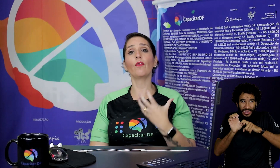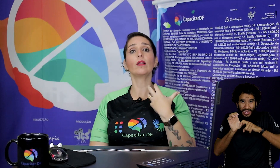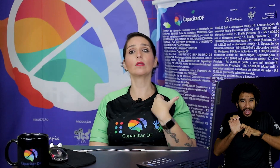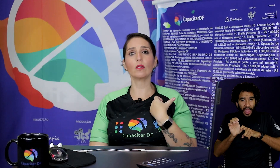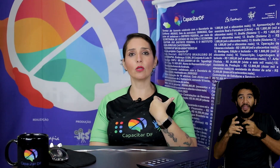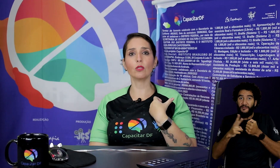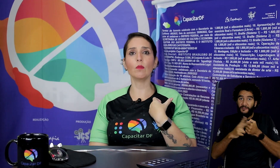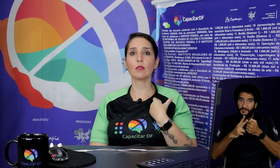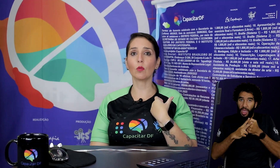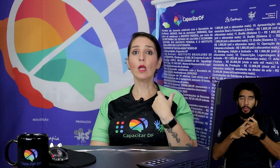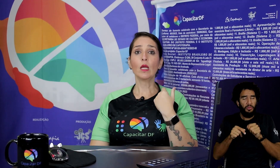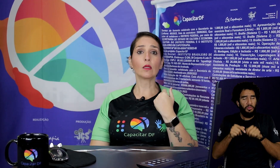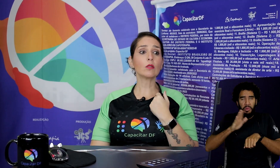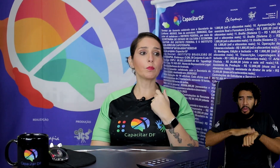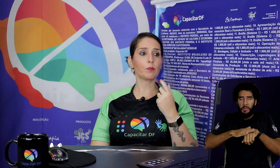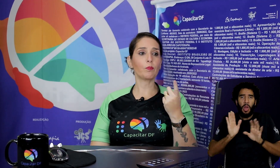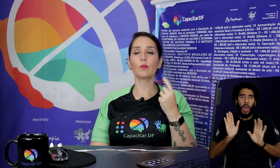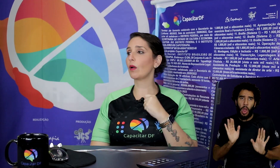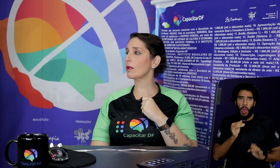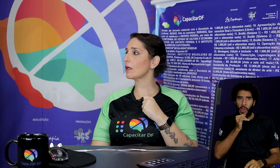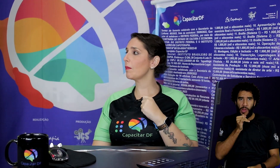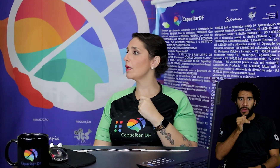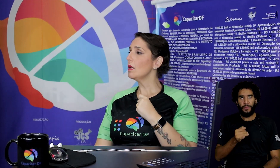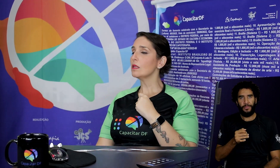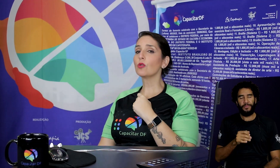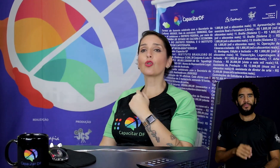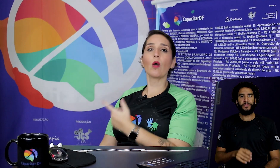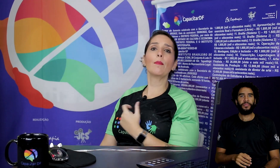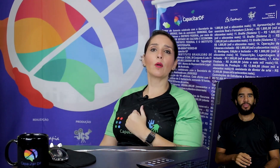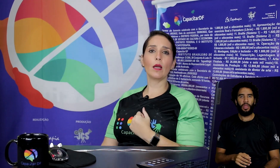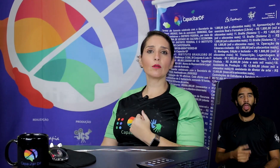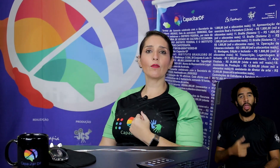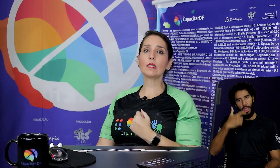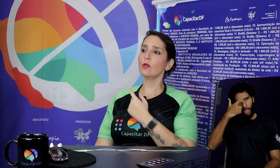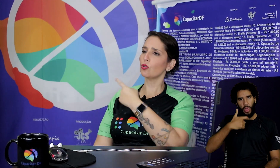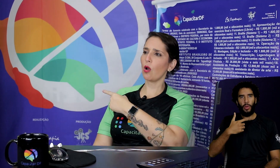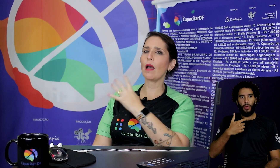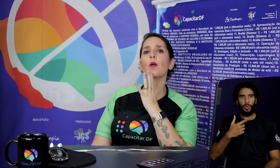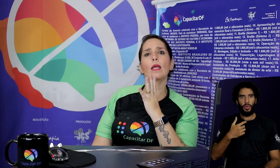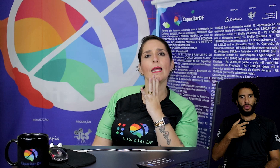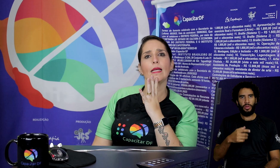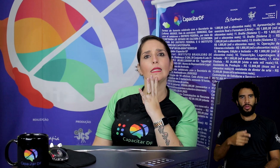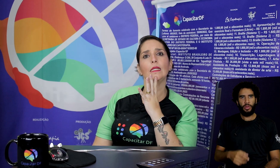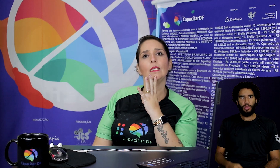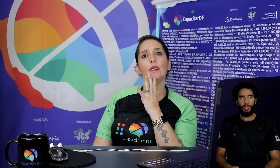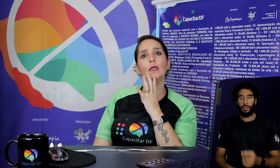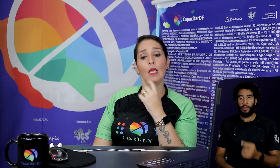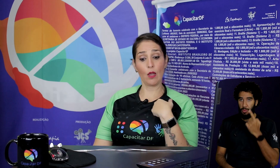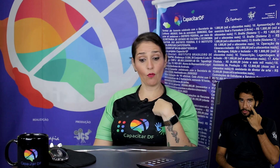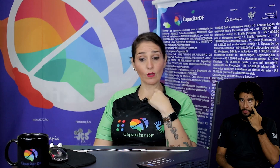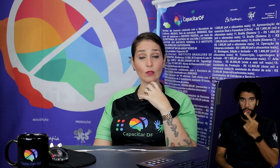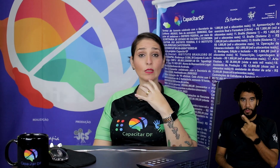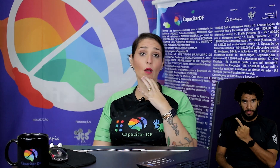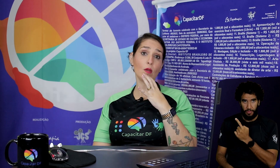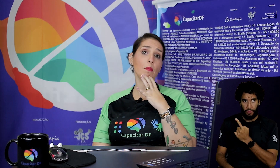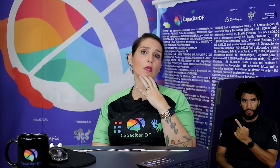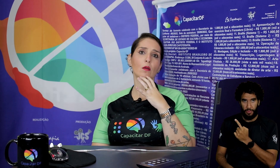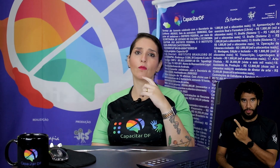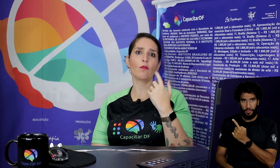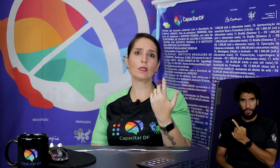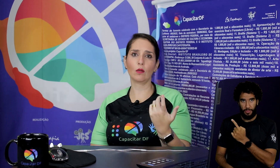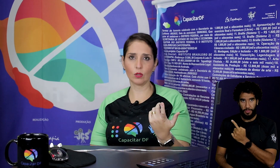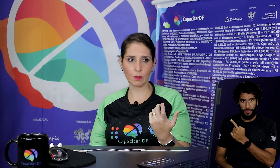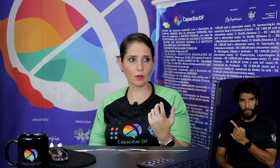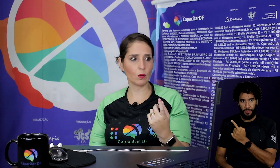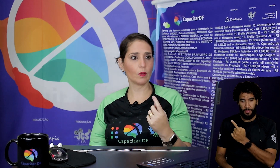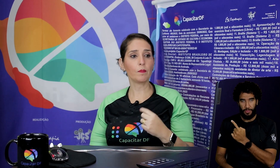ser feitos na gente mesmo. Então, eu quero saber, se o Joab conhece, eu vou falar assim: o Joab conhece? Eu vou fazer o sinal em mim, eu não